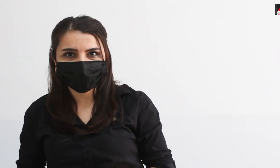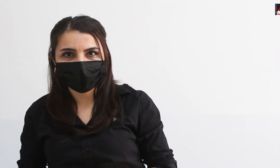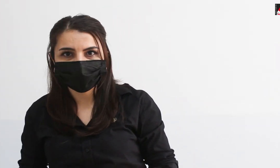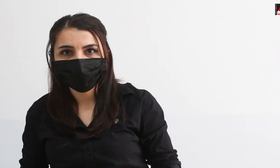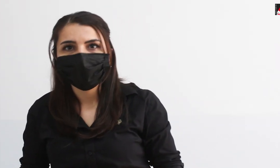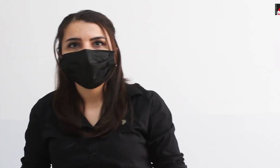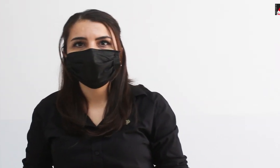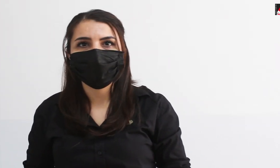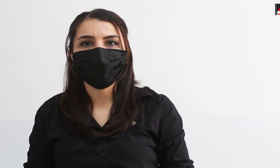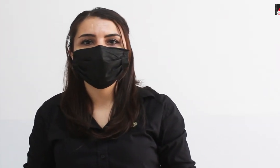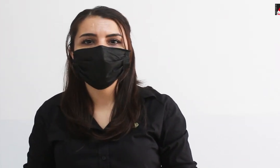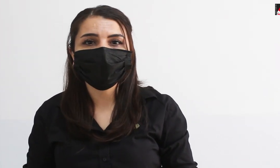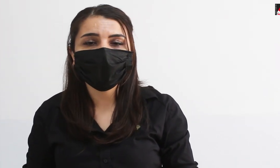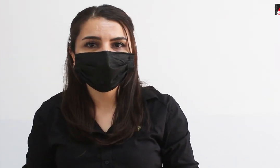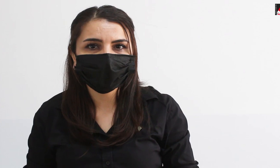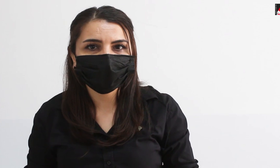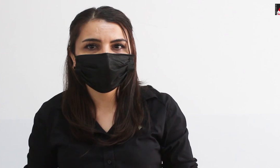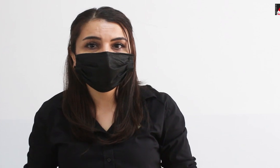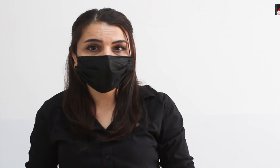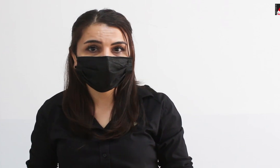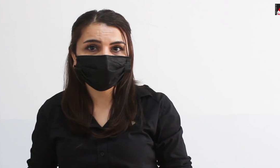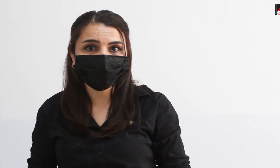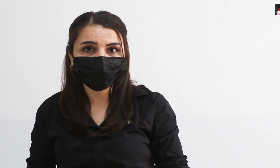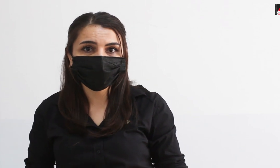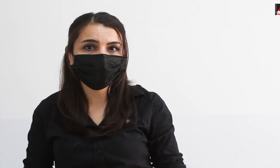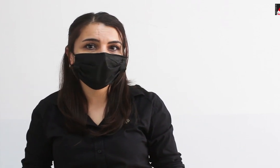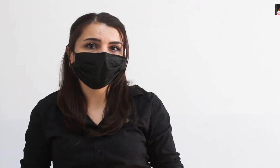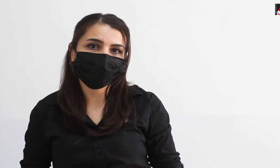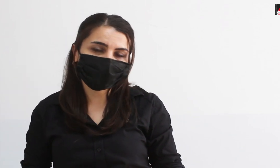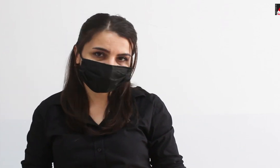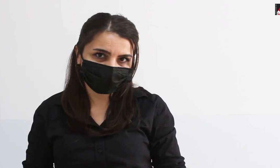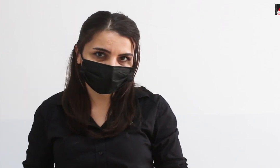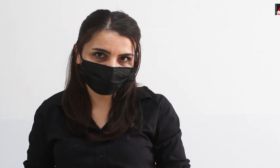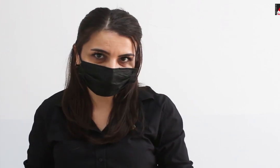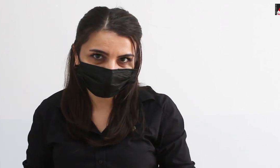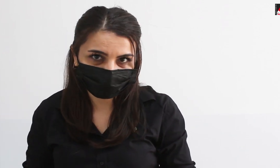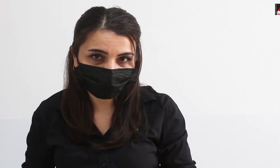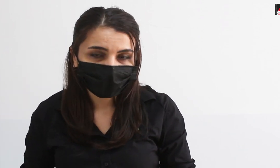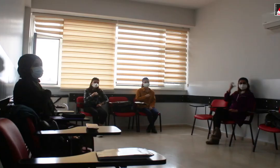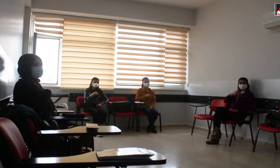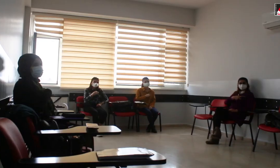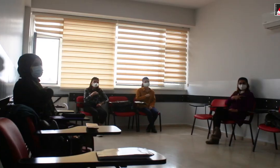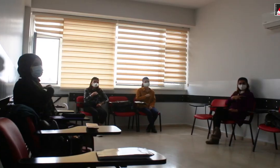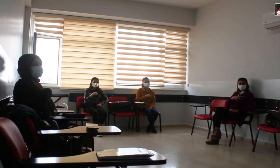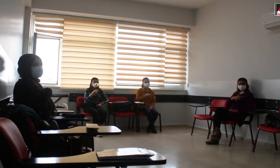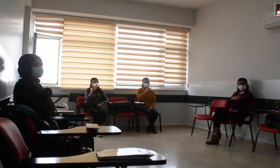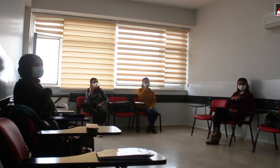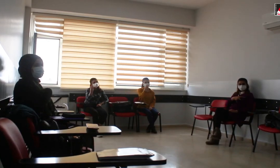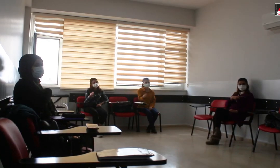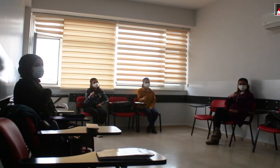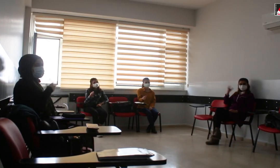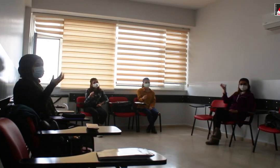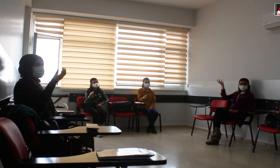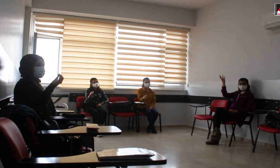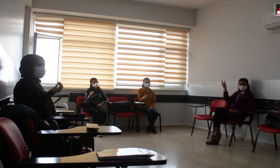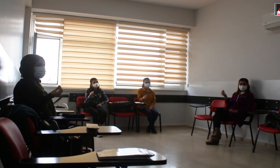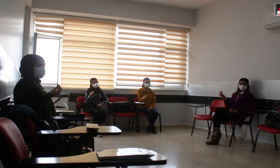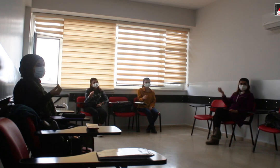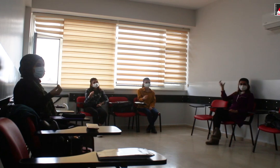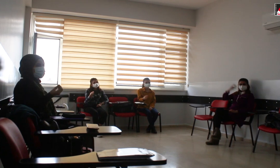hijyen, sosyal mesafe kurallarına uygun bir şekilde ders verilmektedir. Zaten aşık olmak,